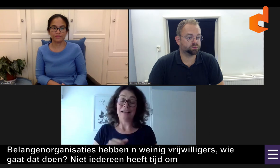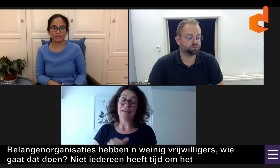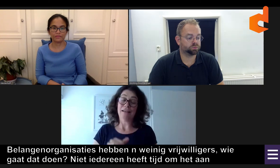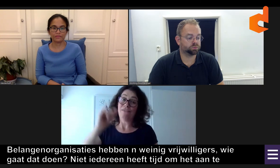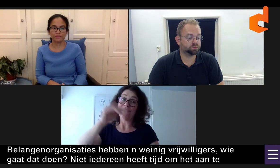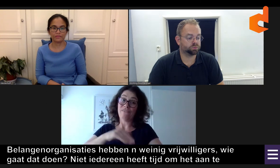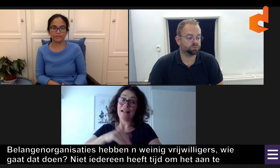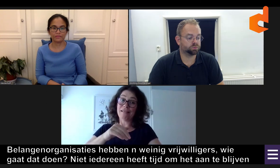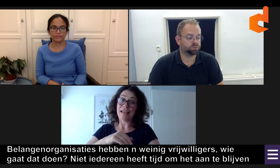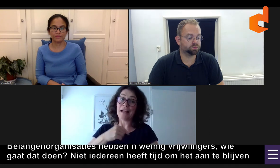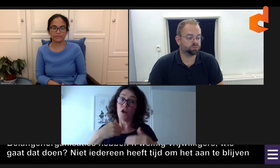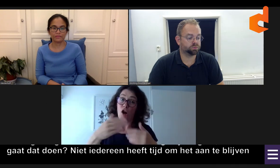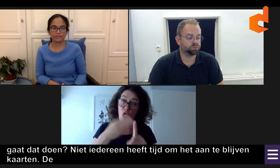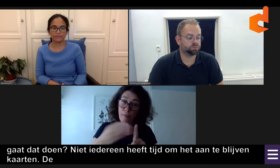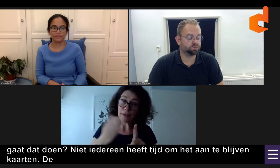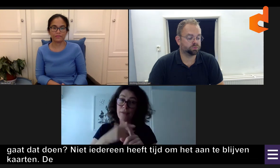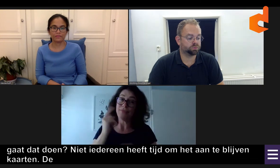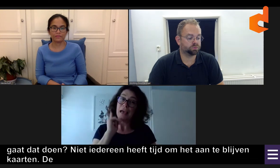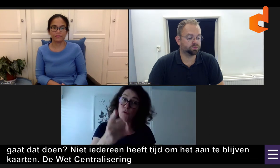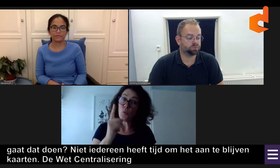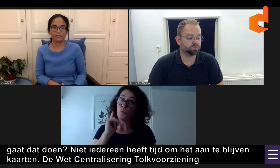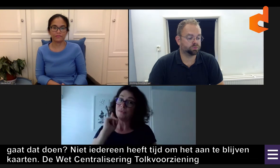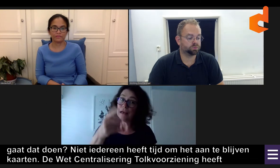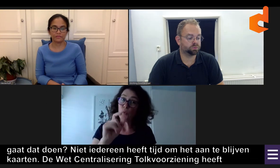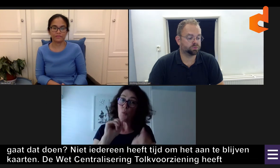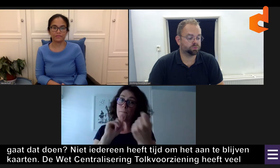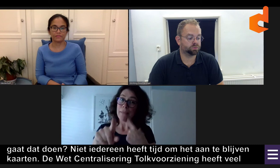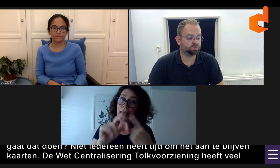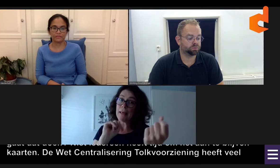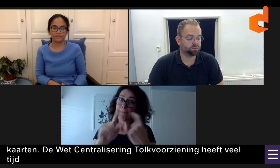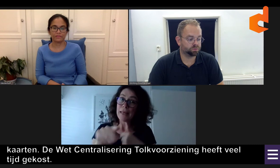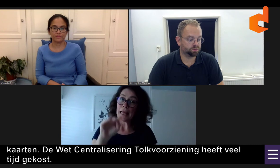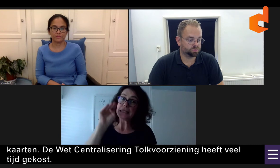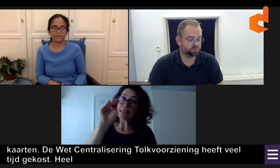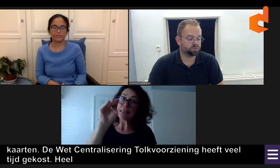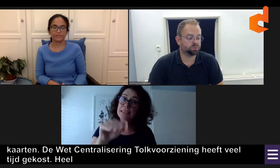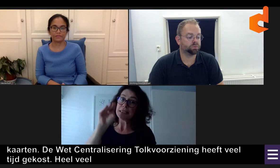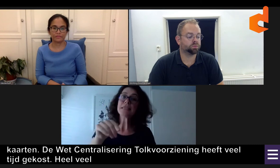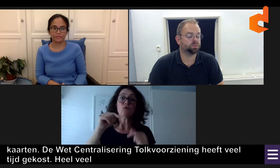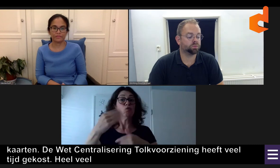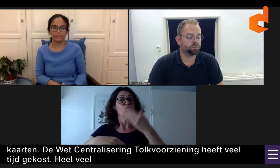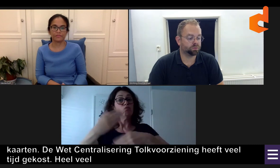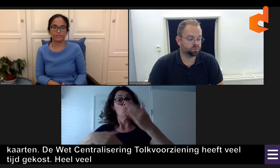centralisering, tolkvoorziening, heeft heel veel tijd gekost hoor. Heel veel lobbywerk, heel veel gemaild en ook heel